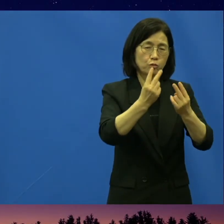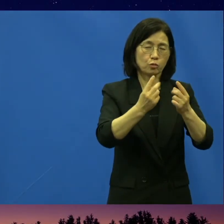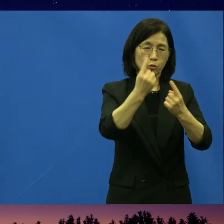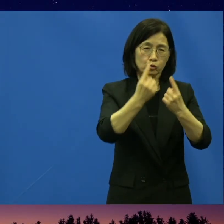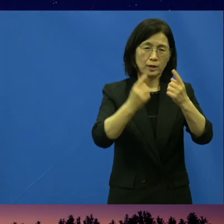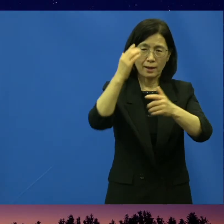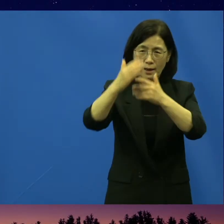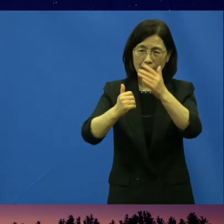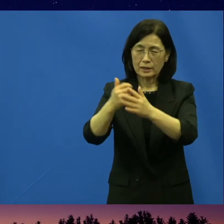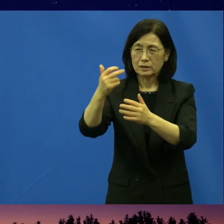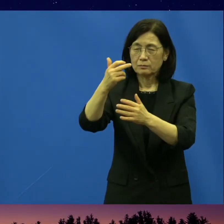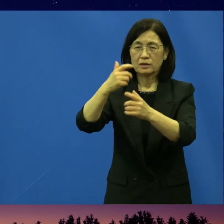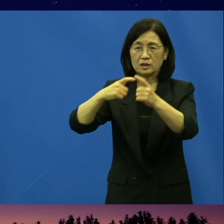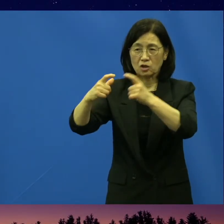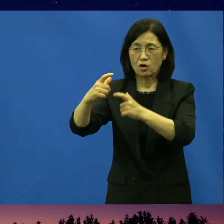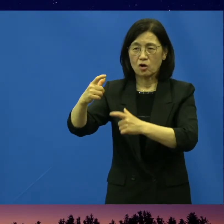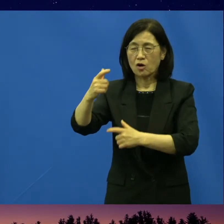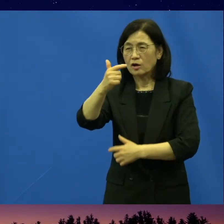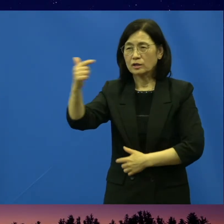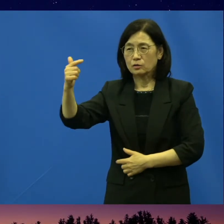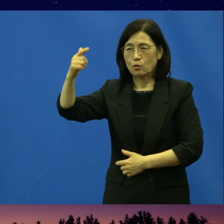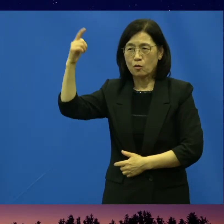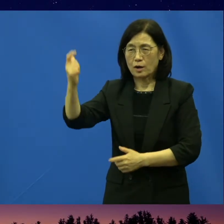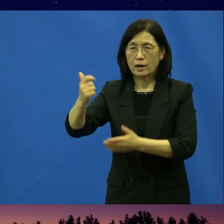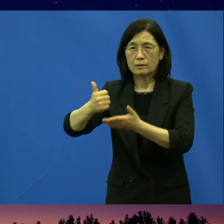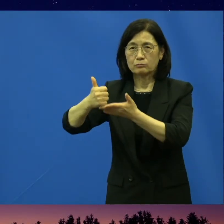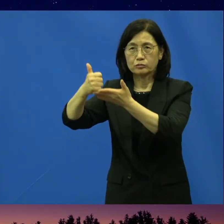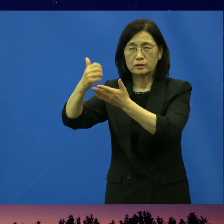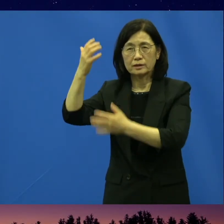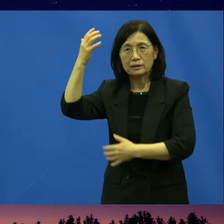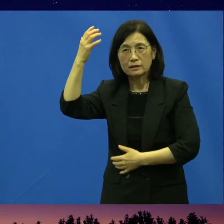시달리지 않고 두려움으로부터 자유를 누리고